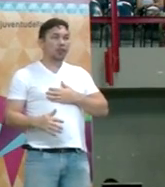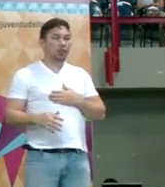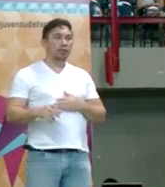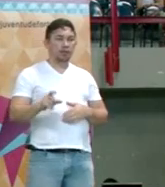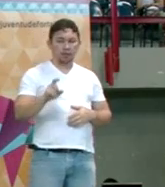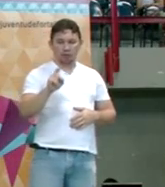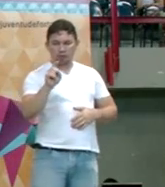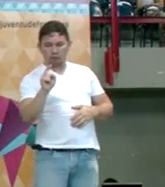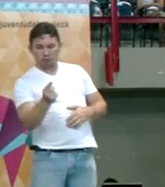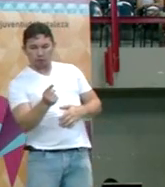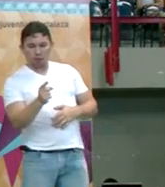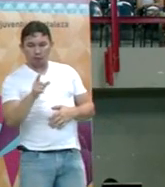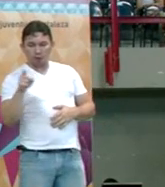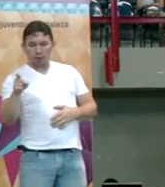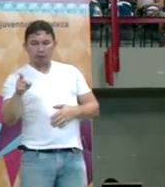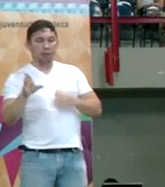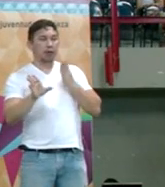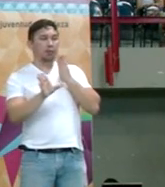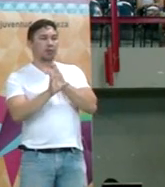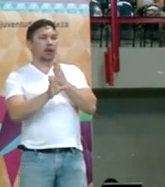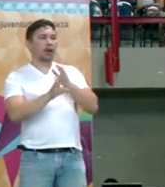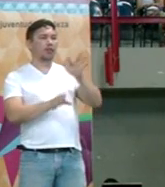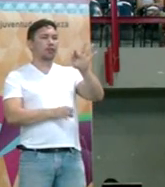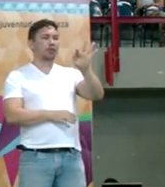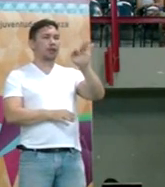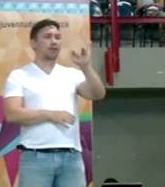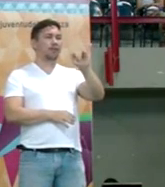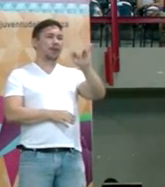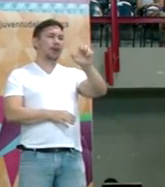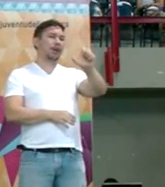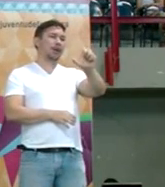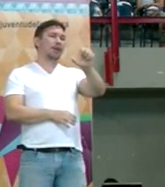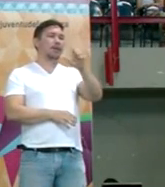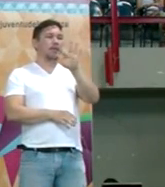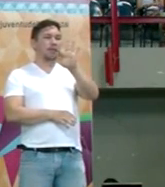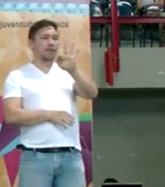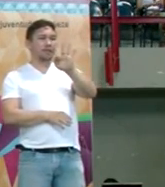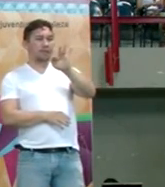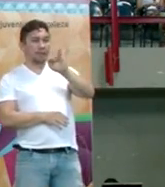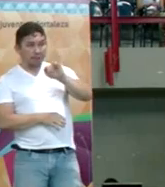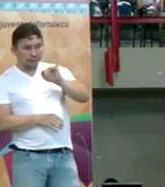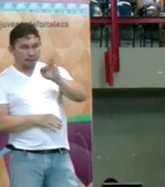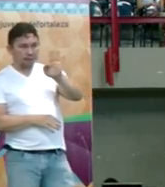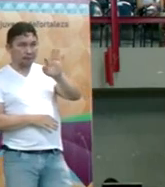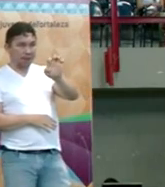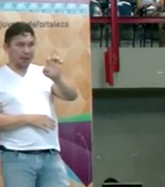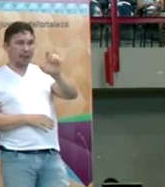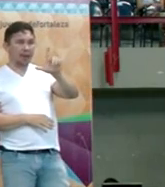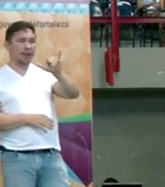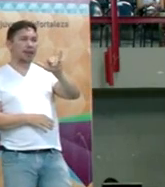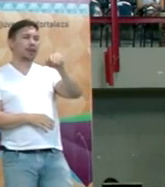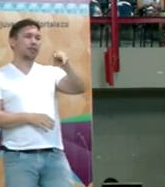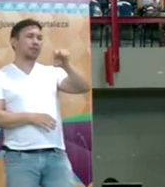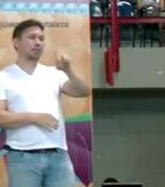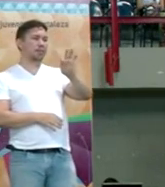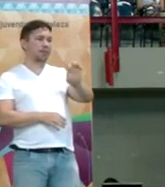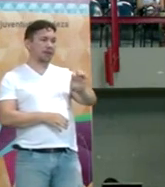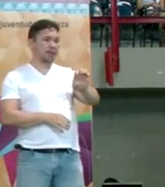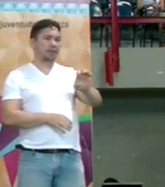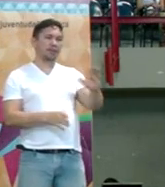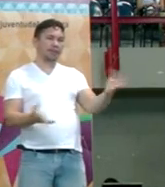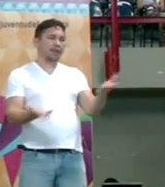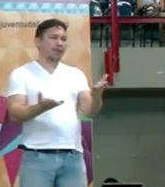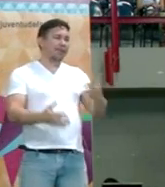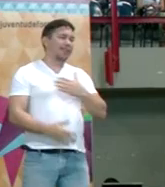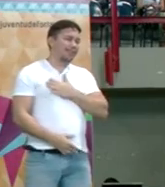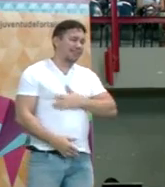do entretanto, mas era por conta do felizmente, que é um adjunto adverbial deslocado. Tá certo? Então, com muito carinho,